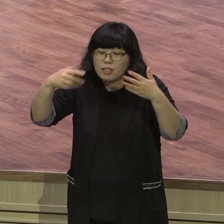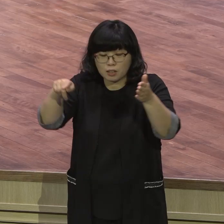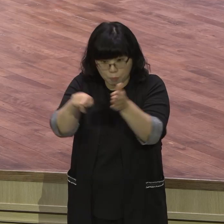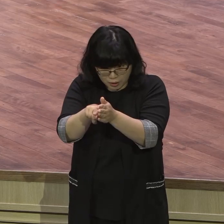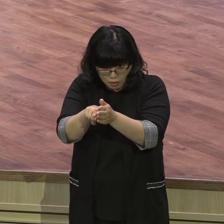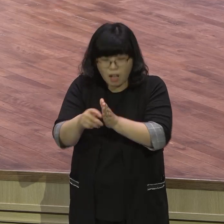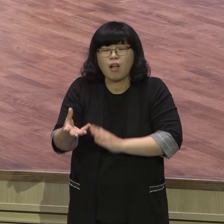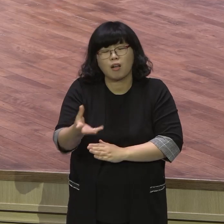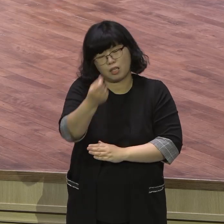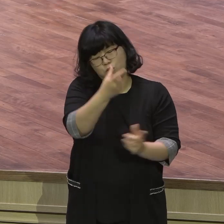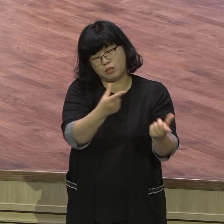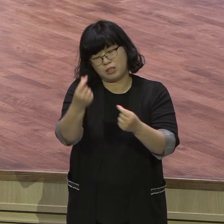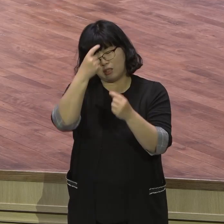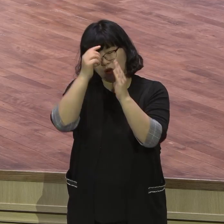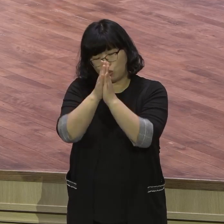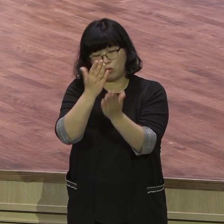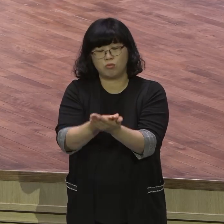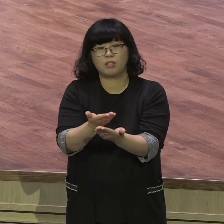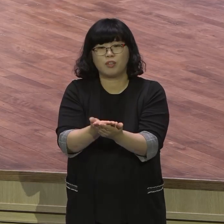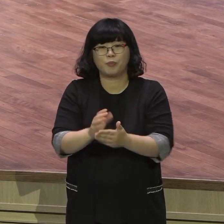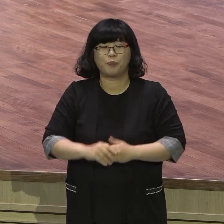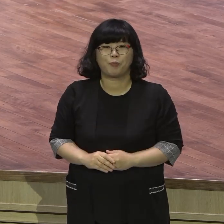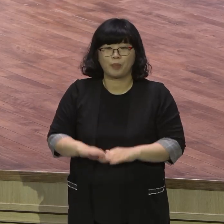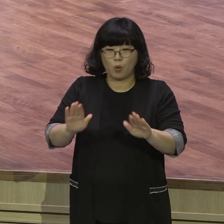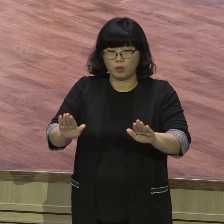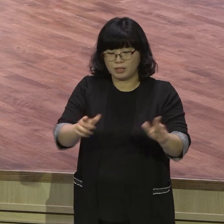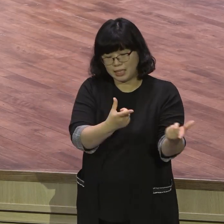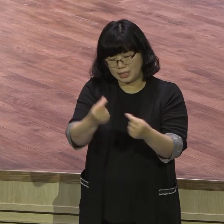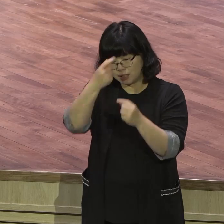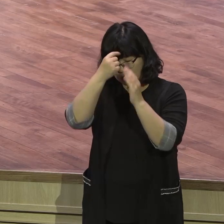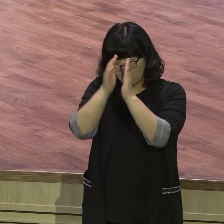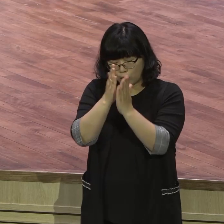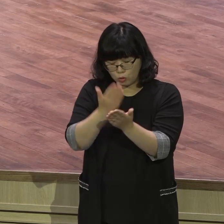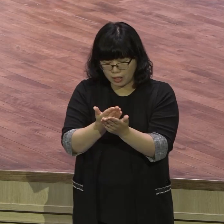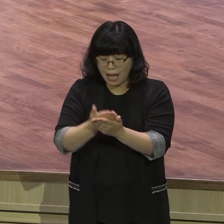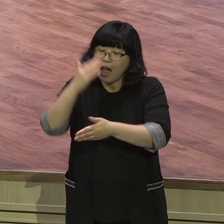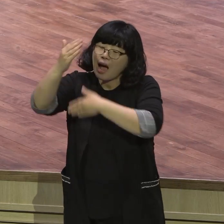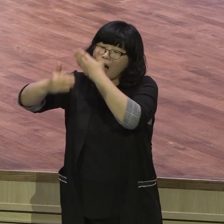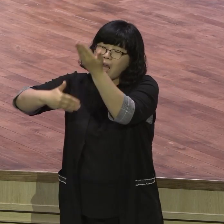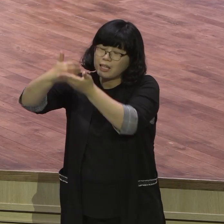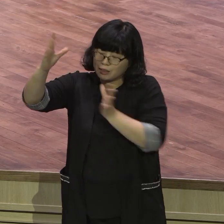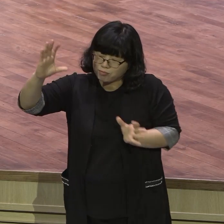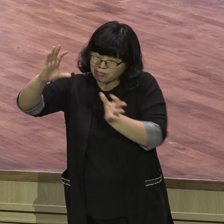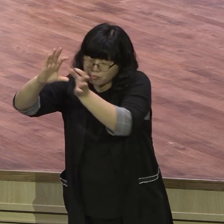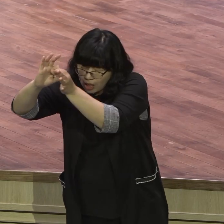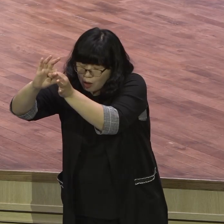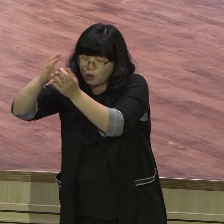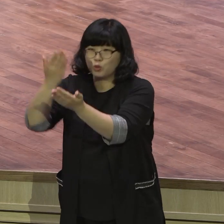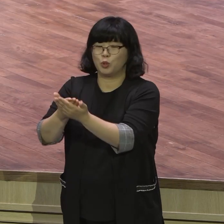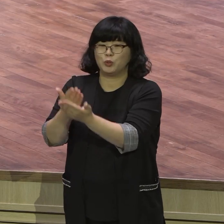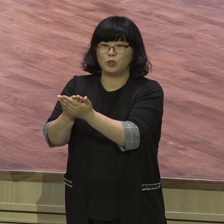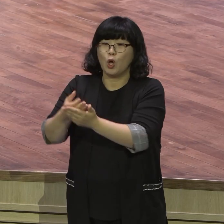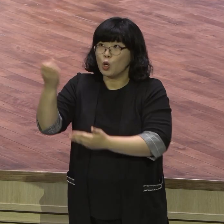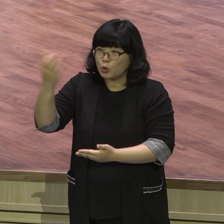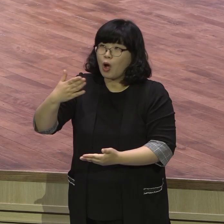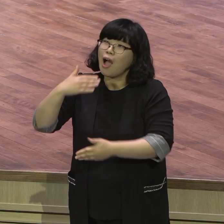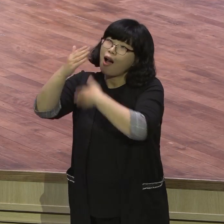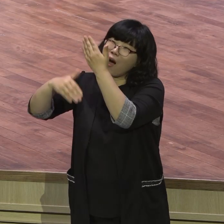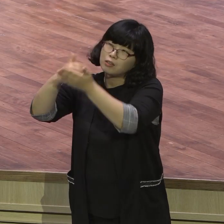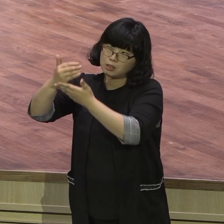기도하겠습니다 하나님은 내가 하나님 편에 서게 하여 조업사사 하나님은 나의 편이고 내가 하나님 편입니다